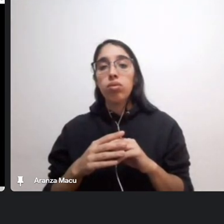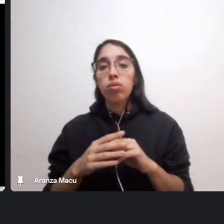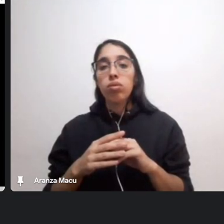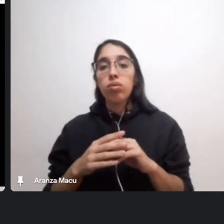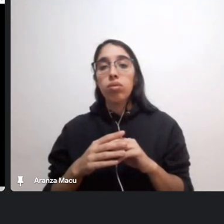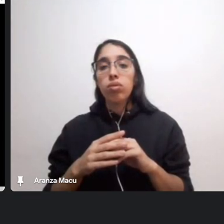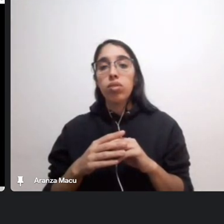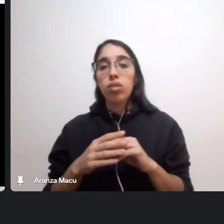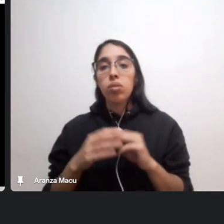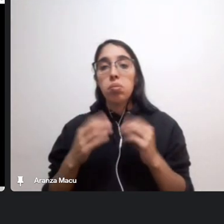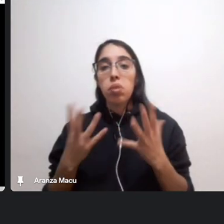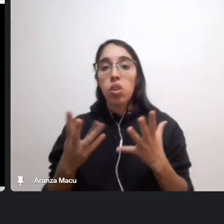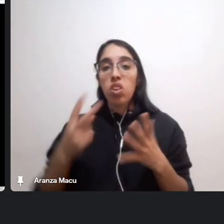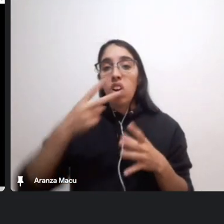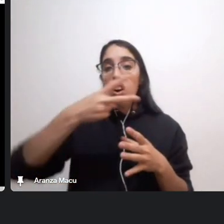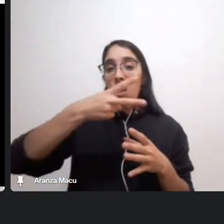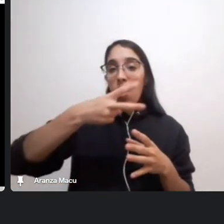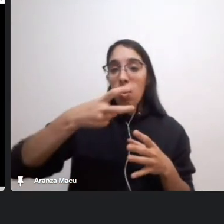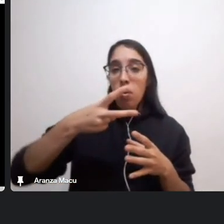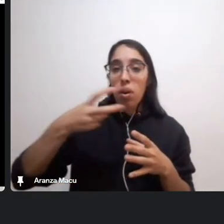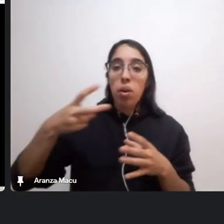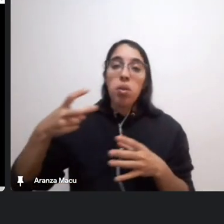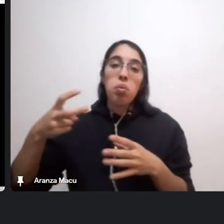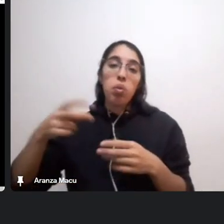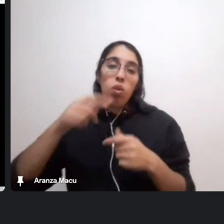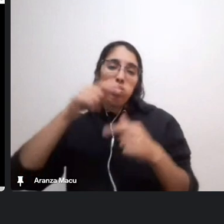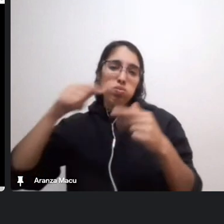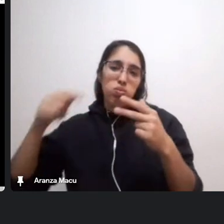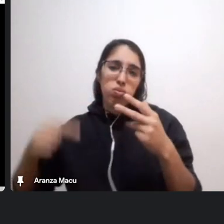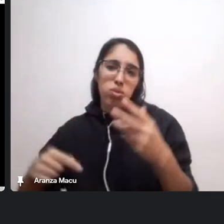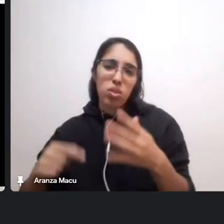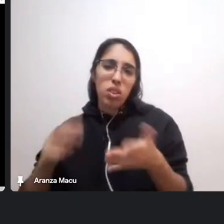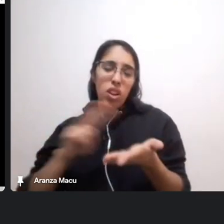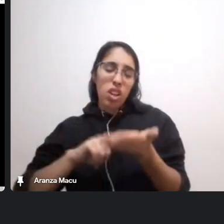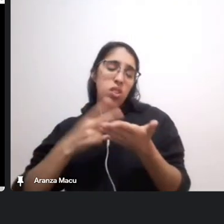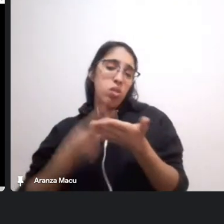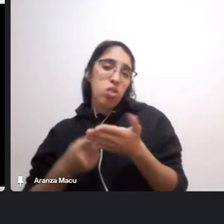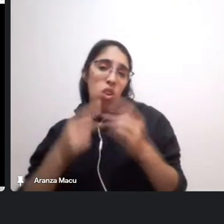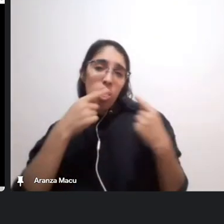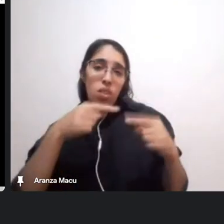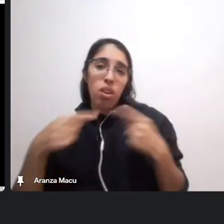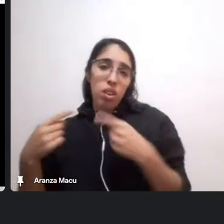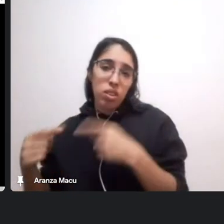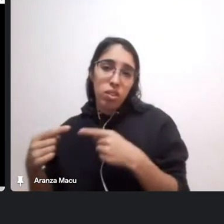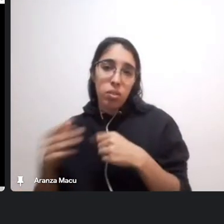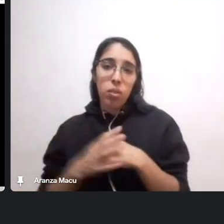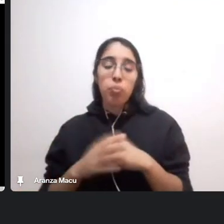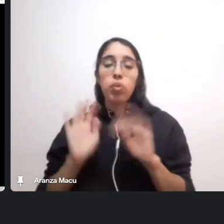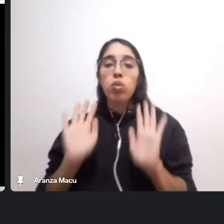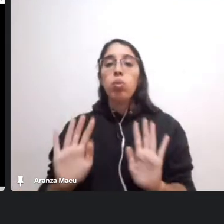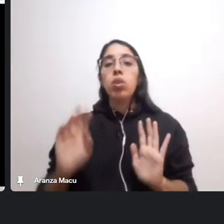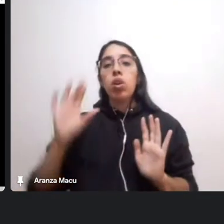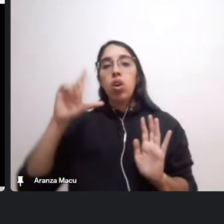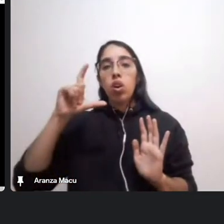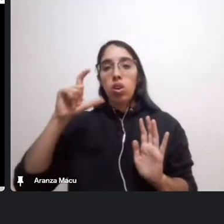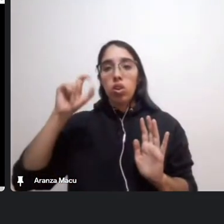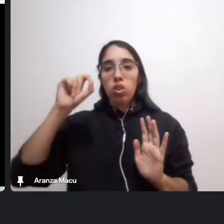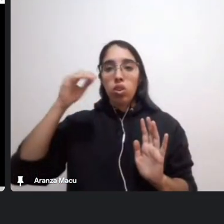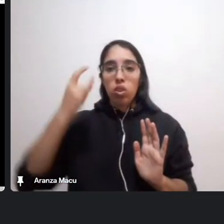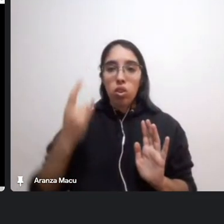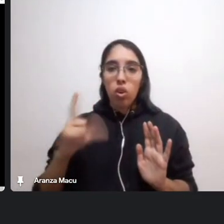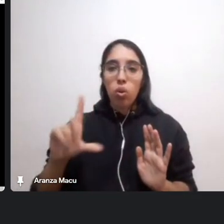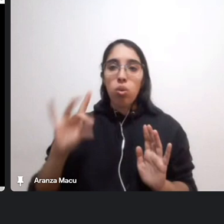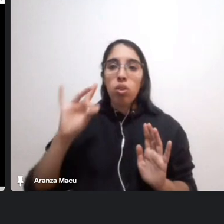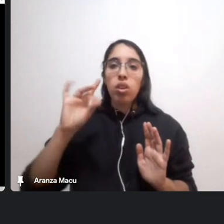verbos se leen de distintas maneras. Bueno, entonces les decía que could y might tiene dos traducciones y eso depende